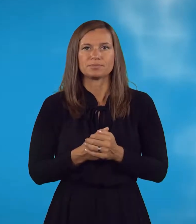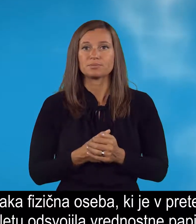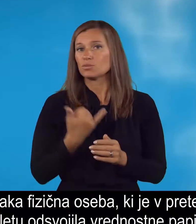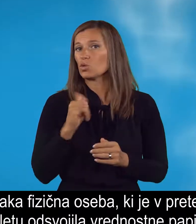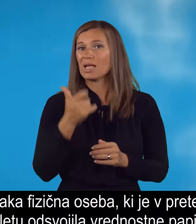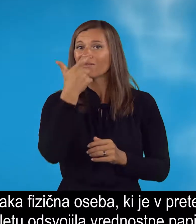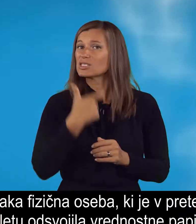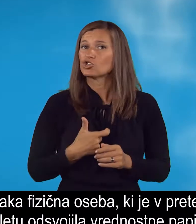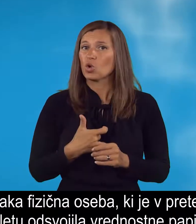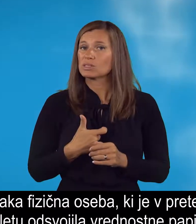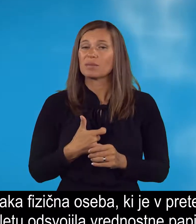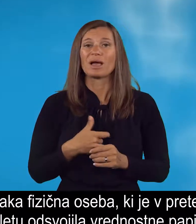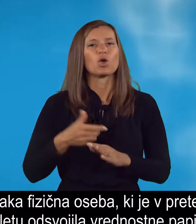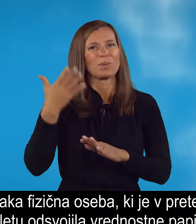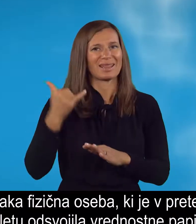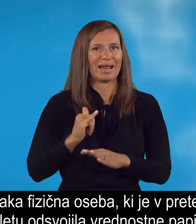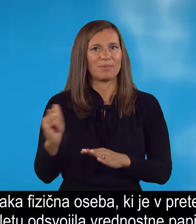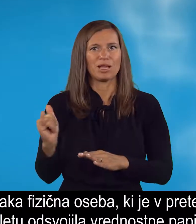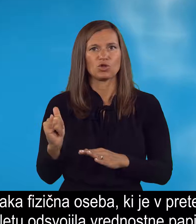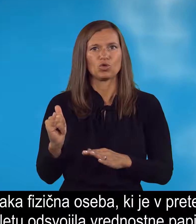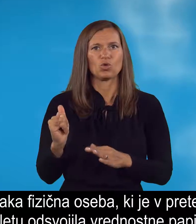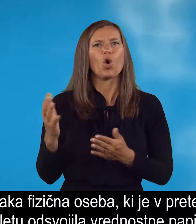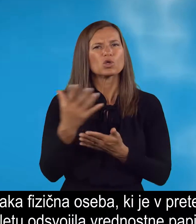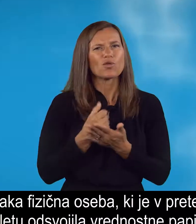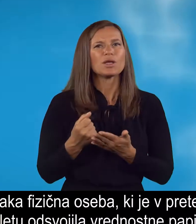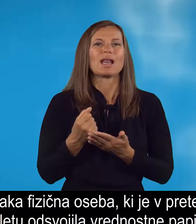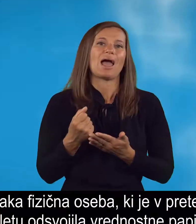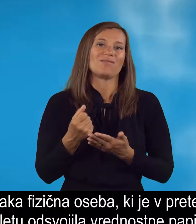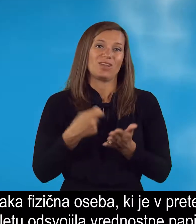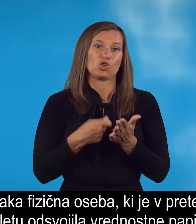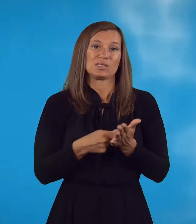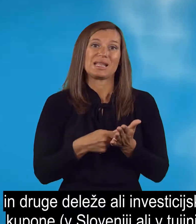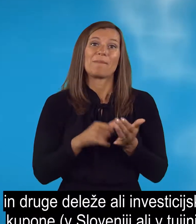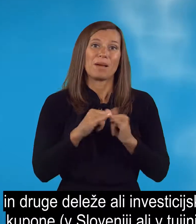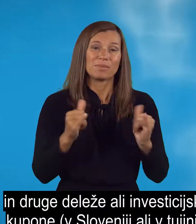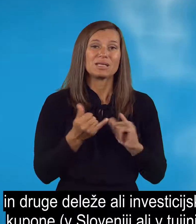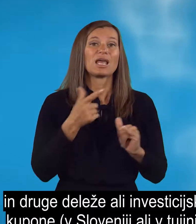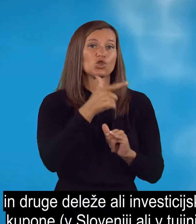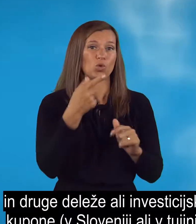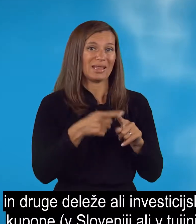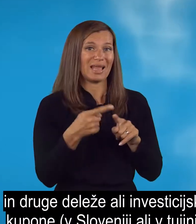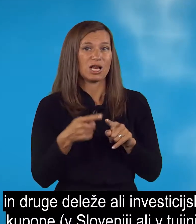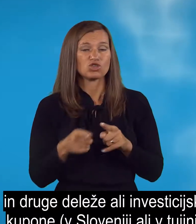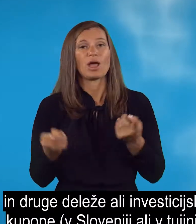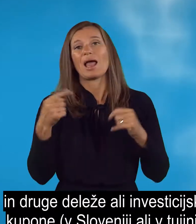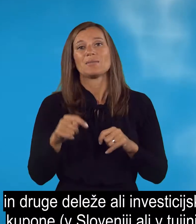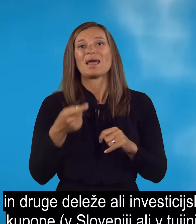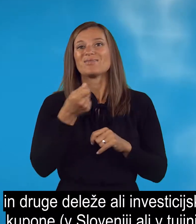Vsaka fizična oseba, ki je v preteklem letu odsvojila vrednostne papirje in druge deleže ali investicijske